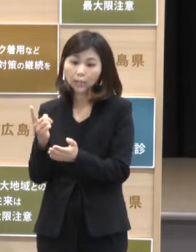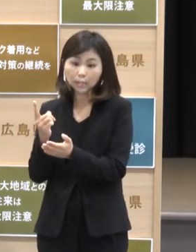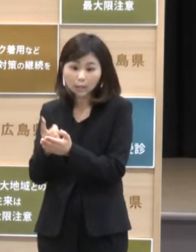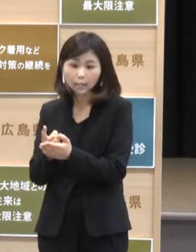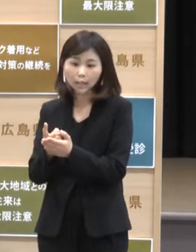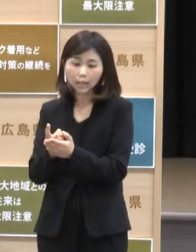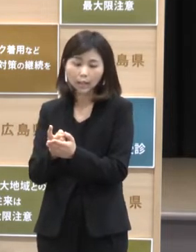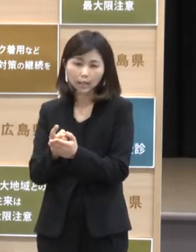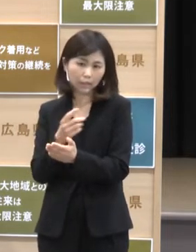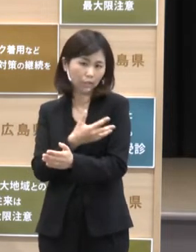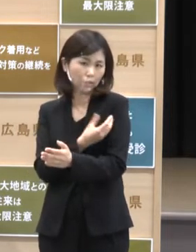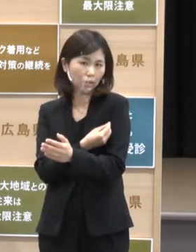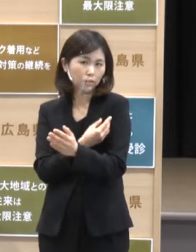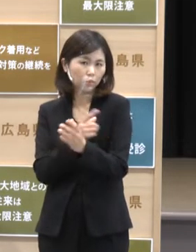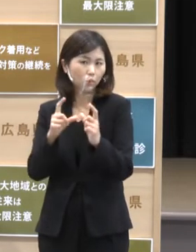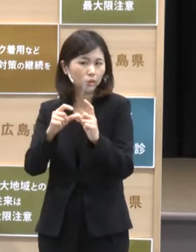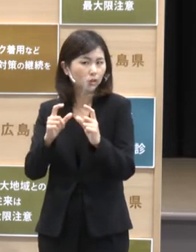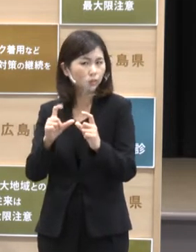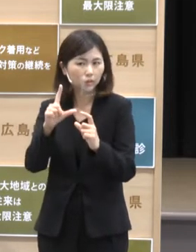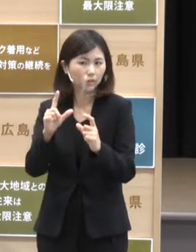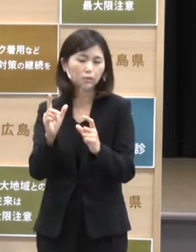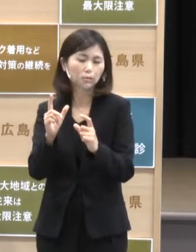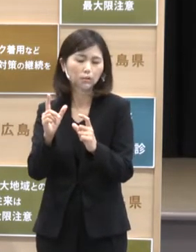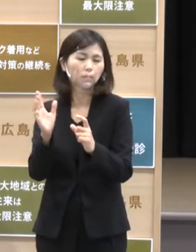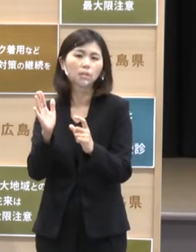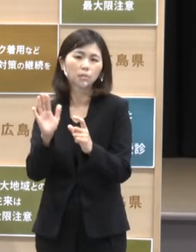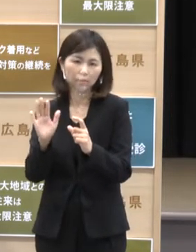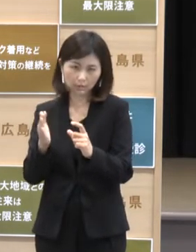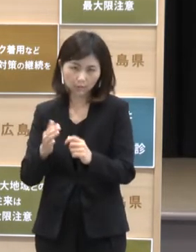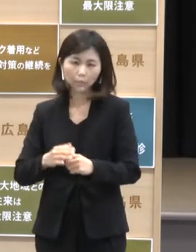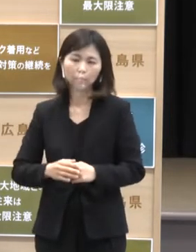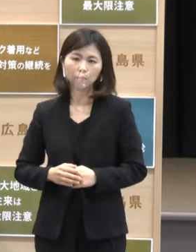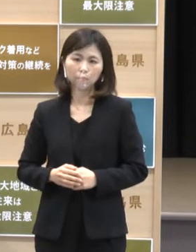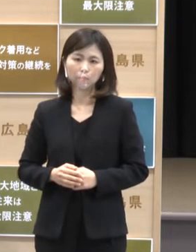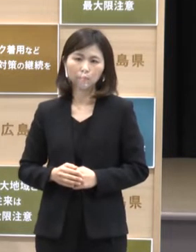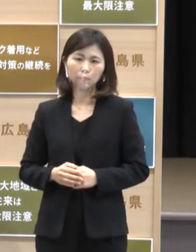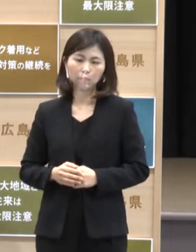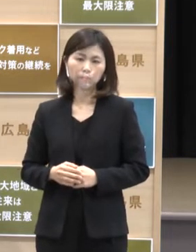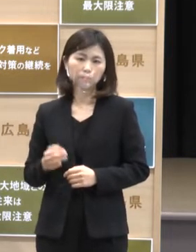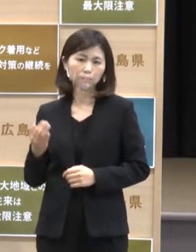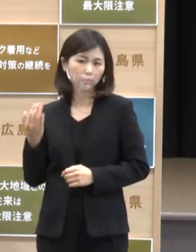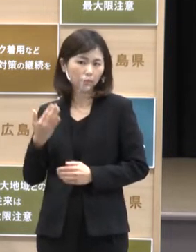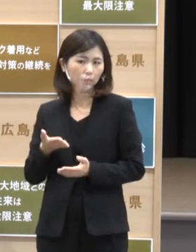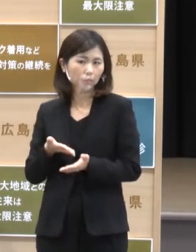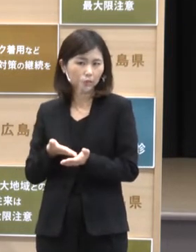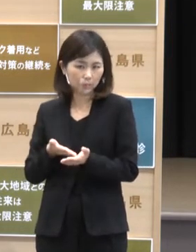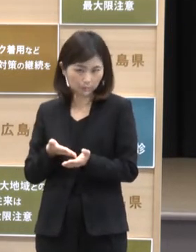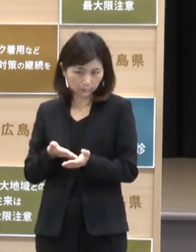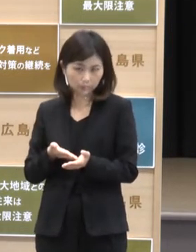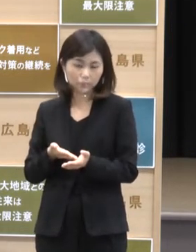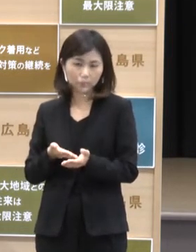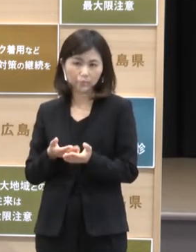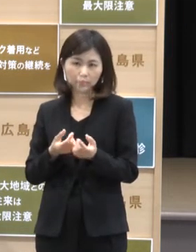ふうに思うんですけれども、あの、まあ、ただあの繰り返し先般からご説明しているように、